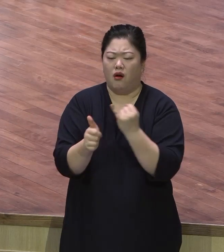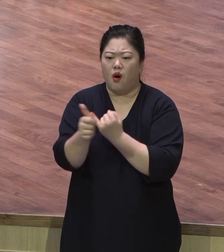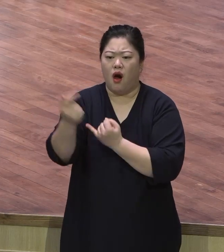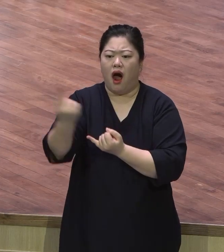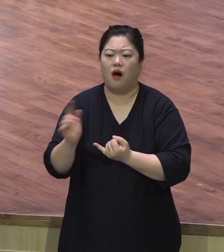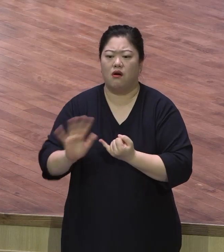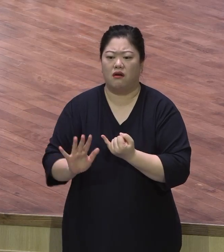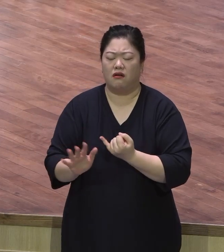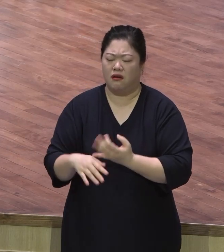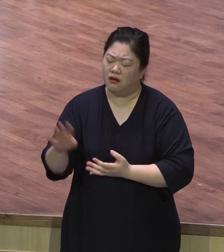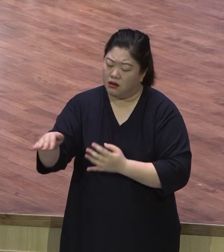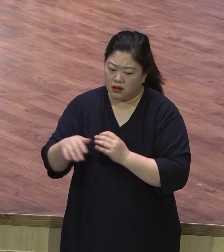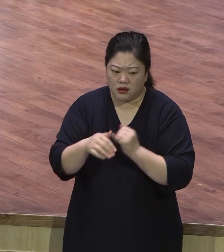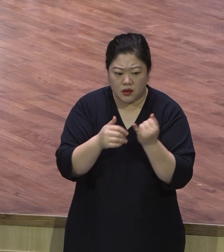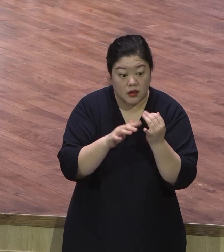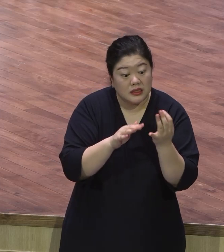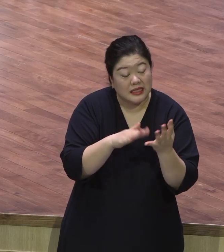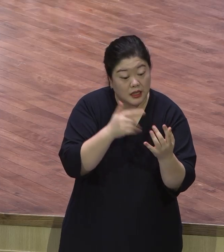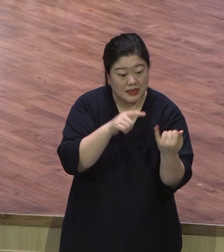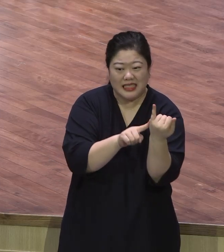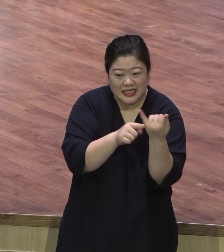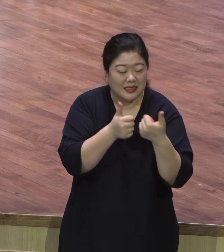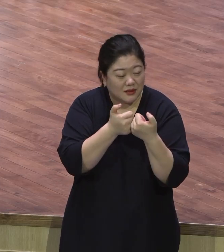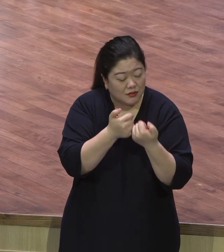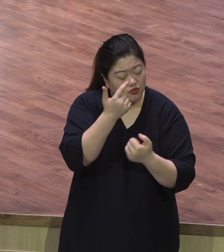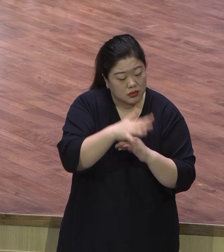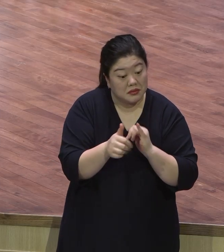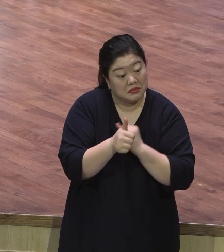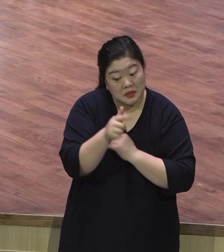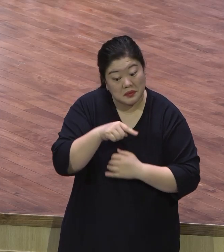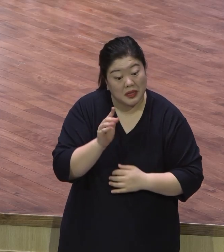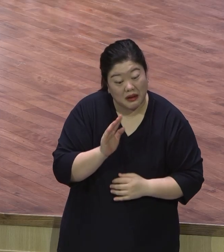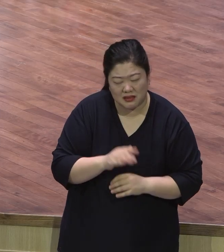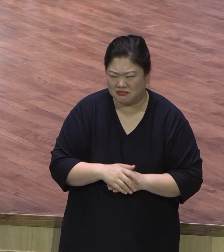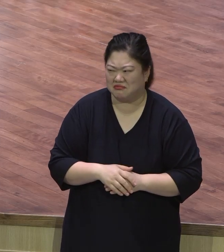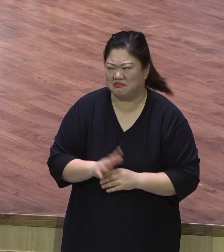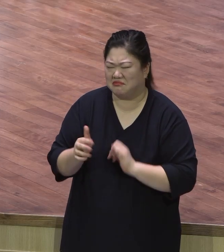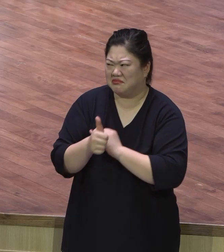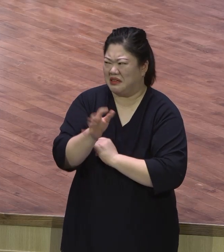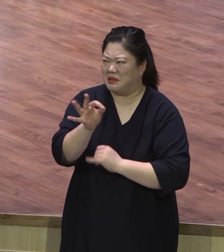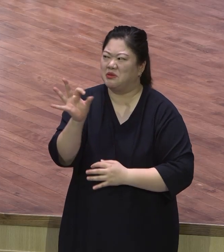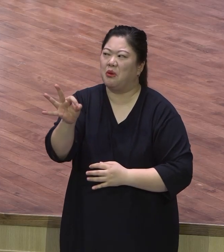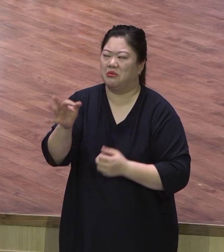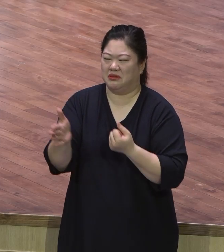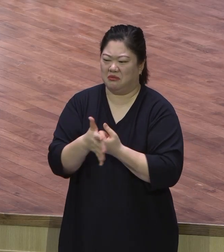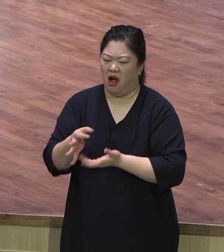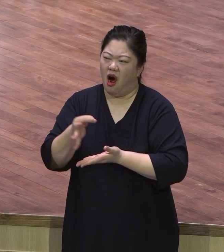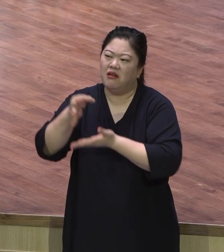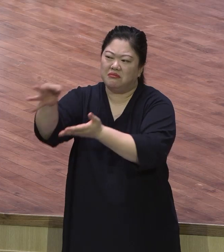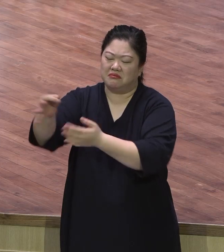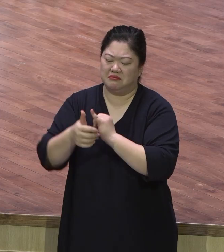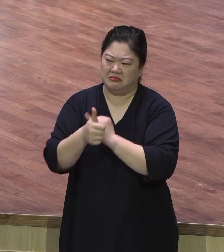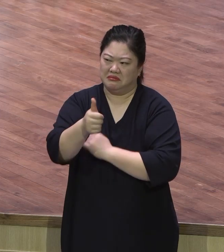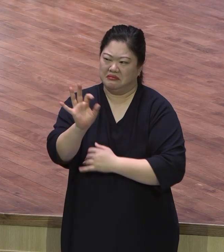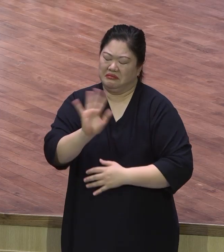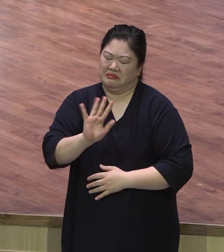주머니 돌리니까 그 안에서 안 온다. 그런데 우리 교회 개척할 때는 10년간 헌금 안 돌렸어요.